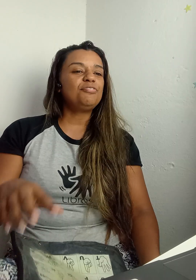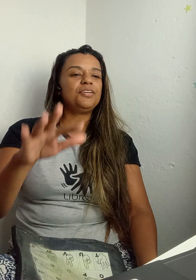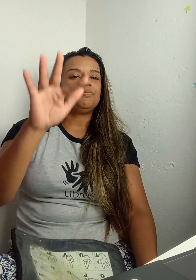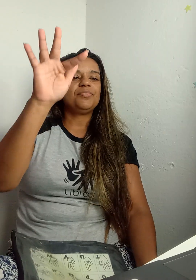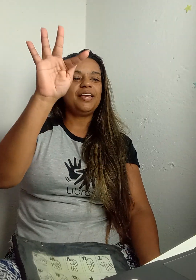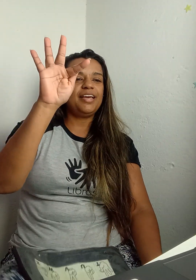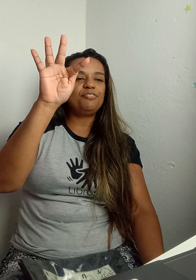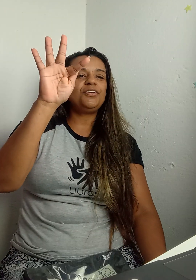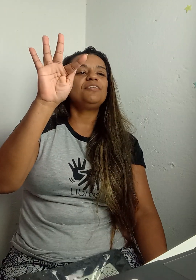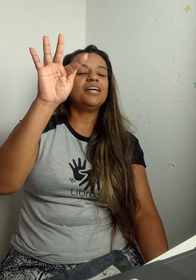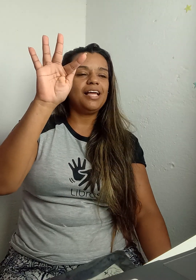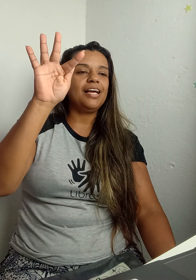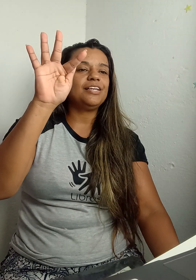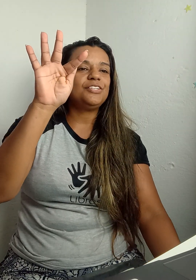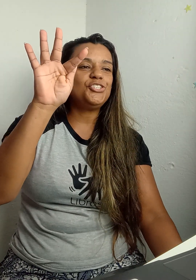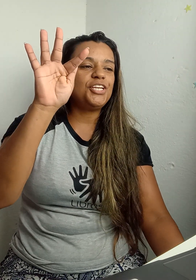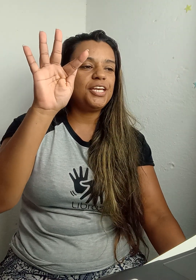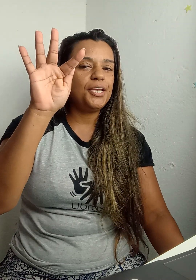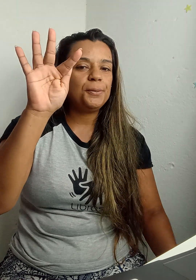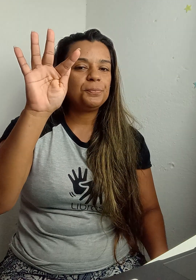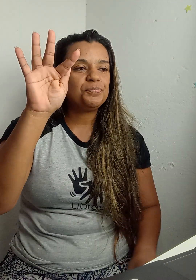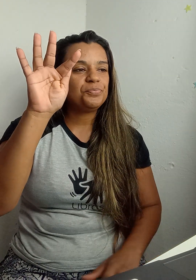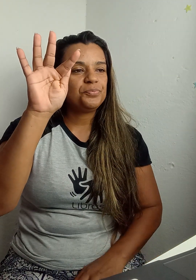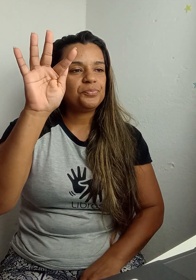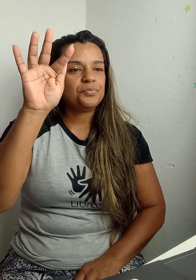F. F, vai lá. G.